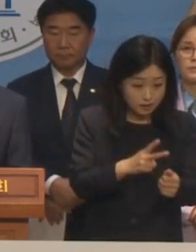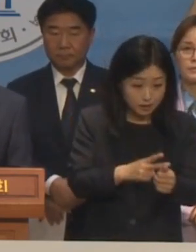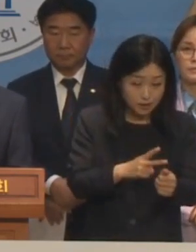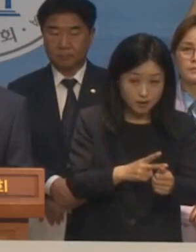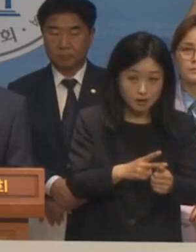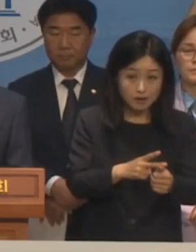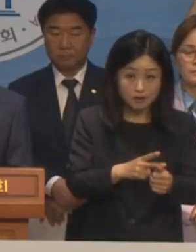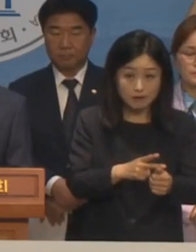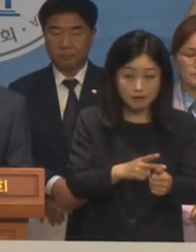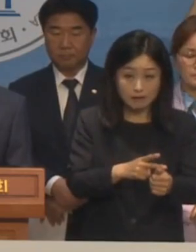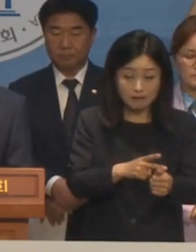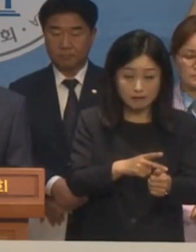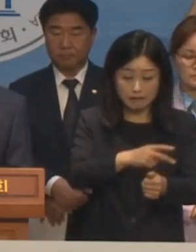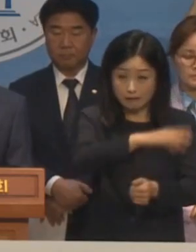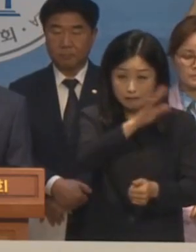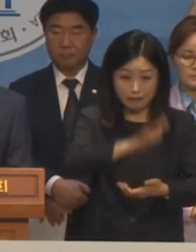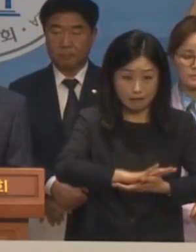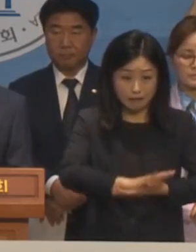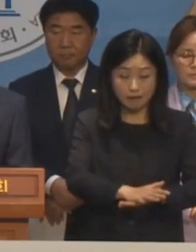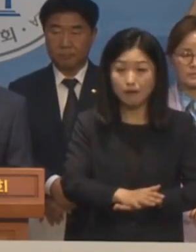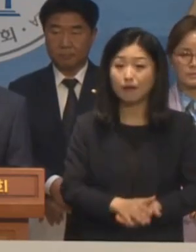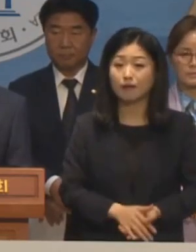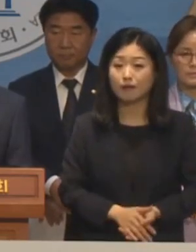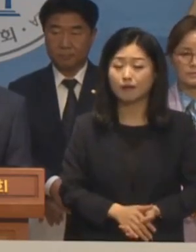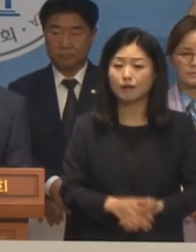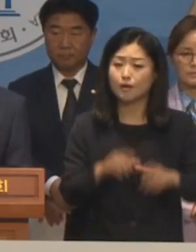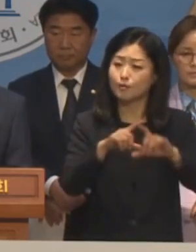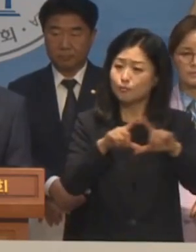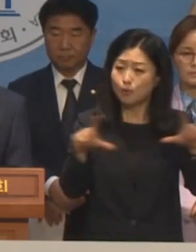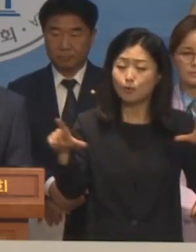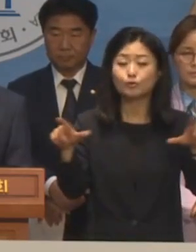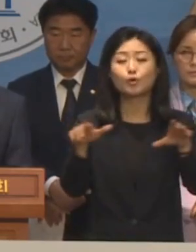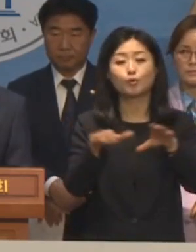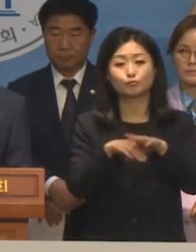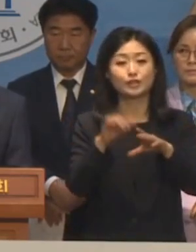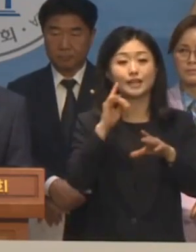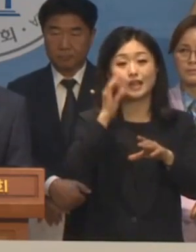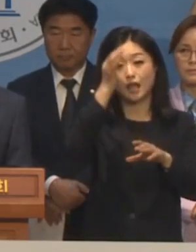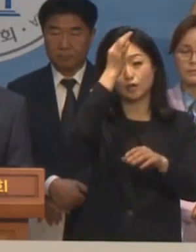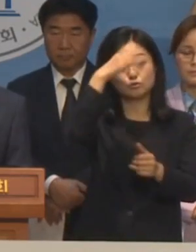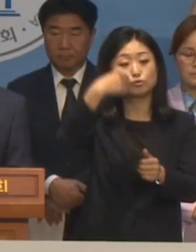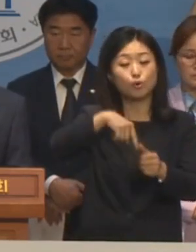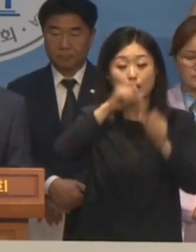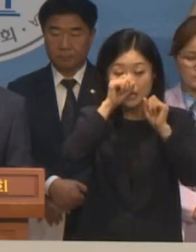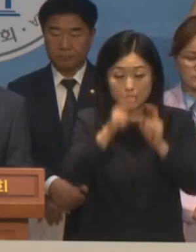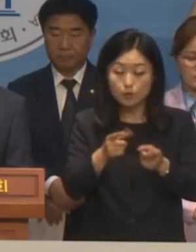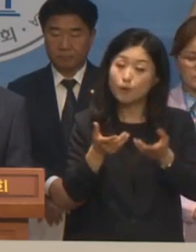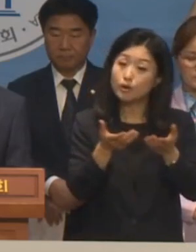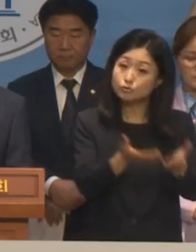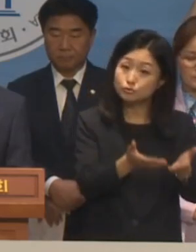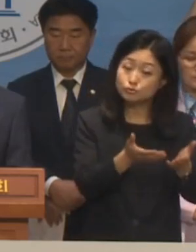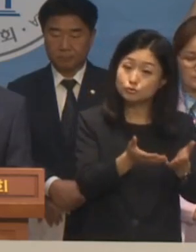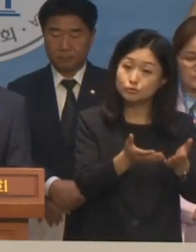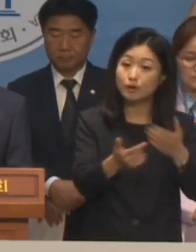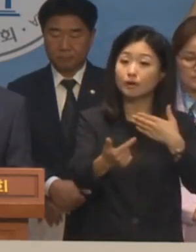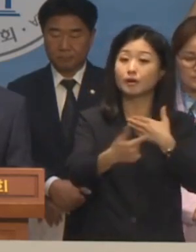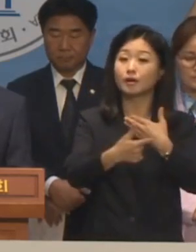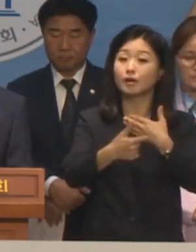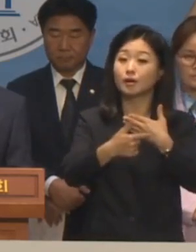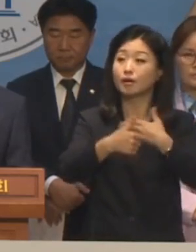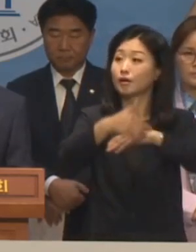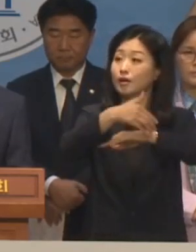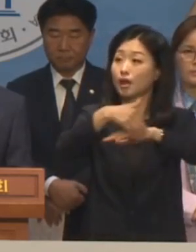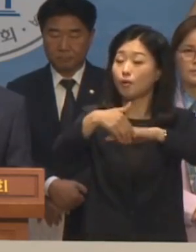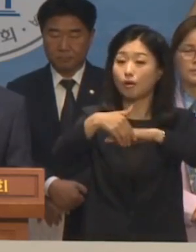끝으로 떠미는 결정입니다. 보편적 문화예술 교육 기회를 제공한다던 정부의